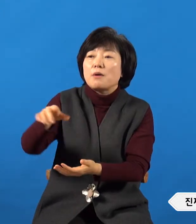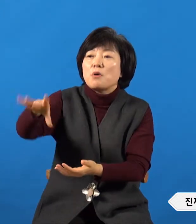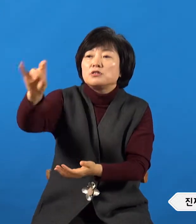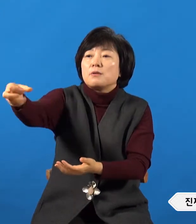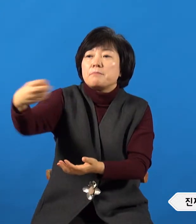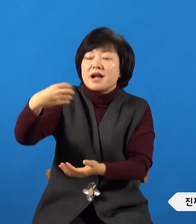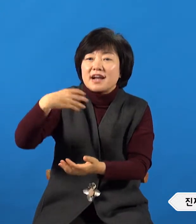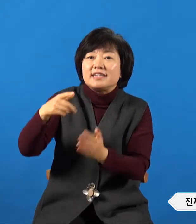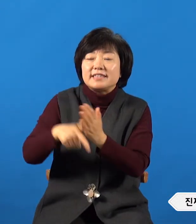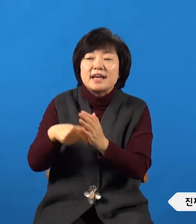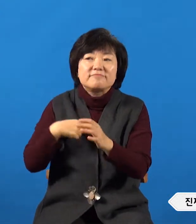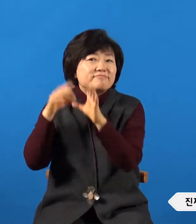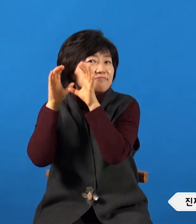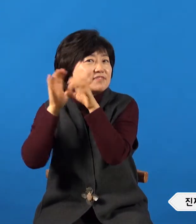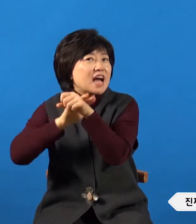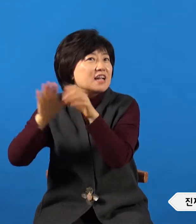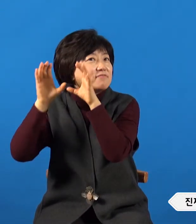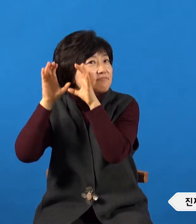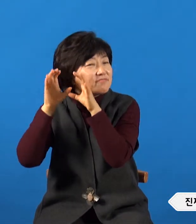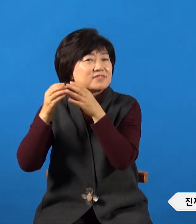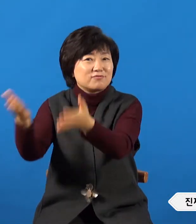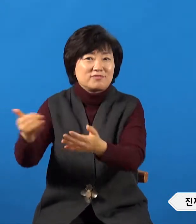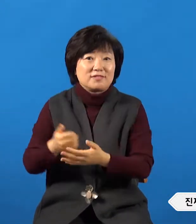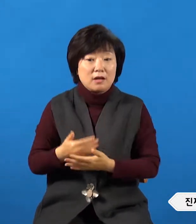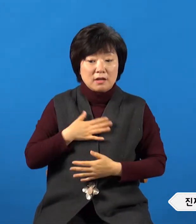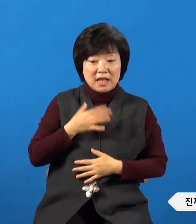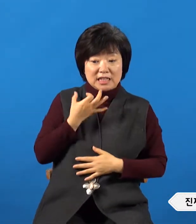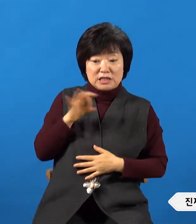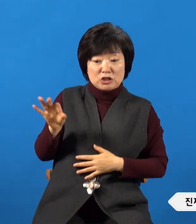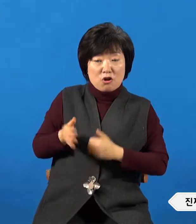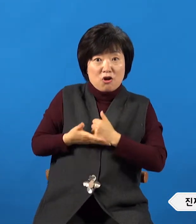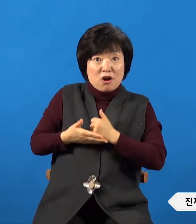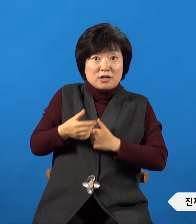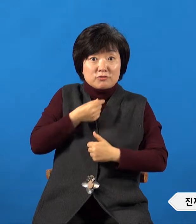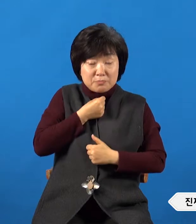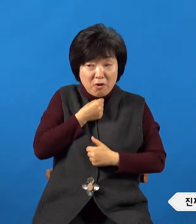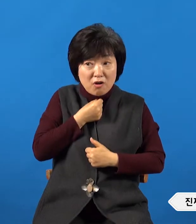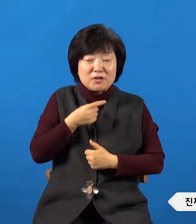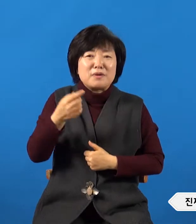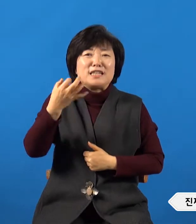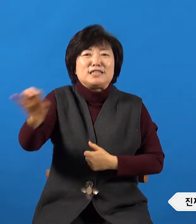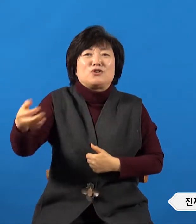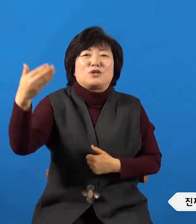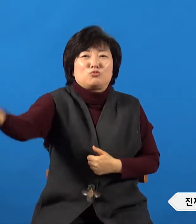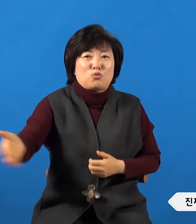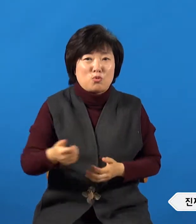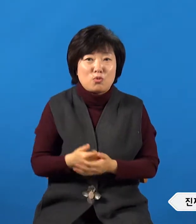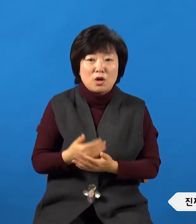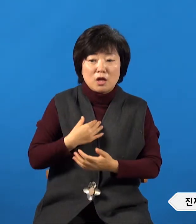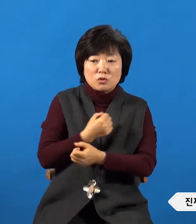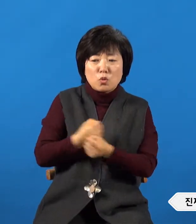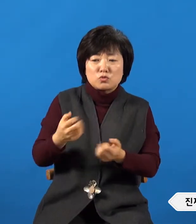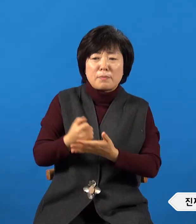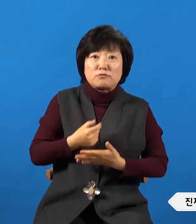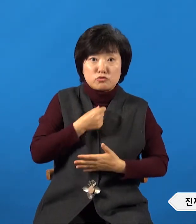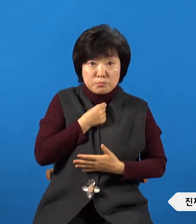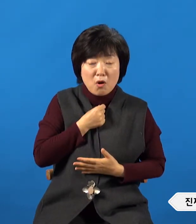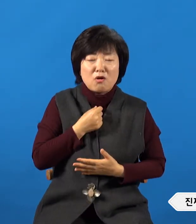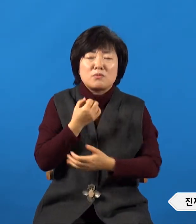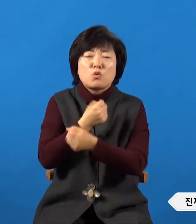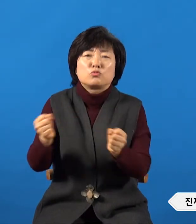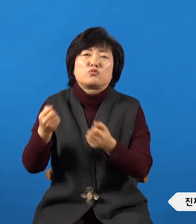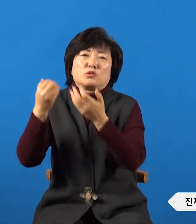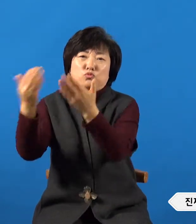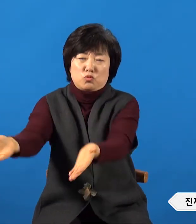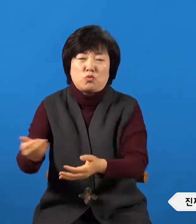말씀합니다. 인정받고 싶습니다. 인정해 주라 라고 말씀합니다. 용서받고 싶습니다. 용서해 주라